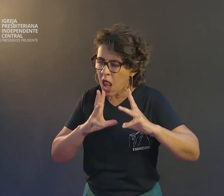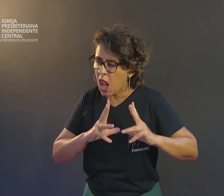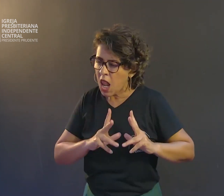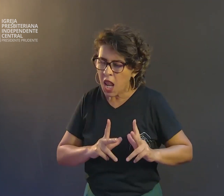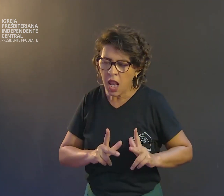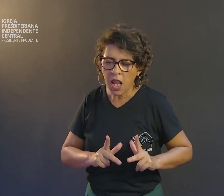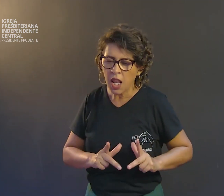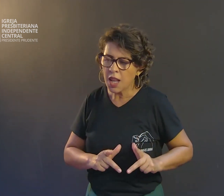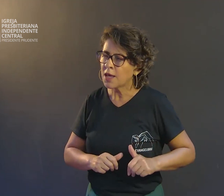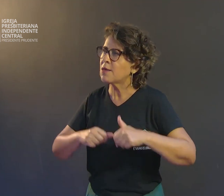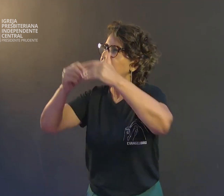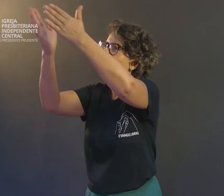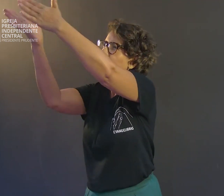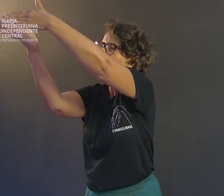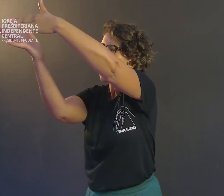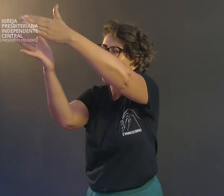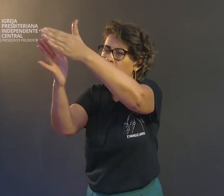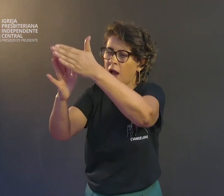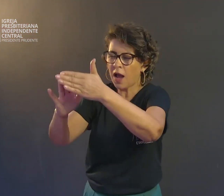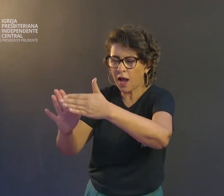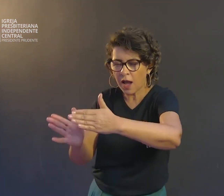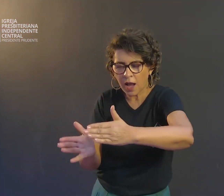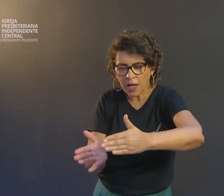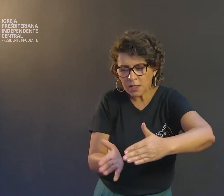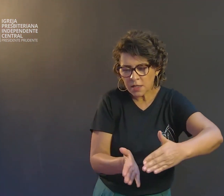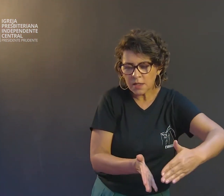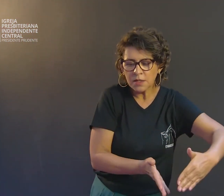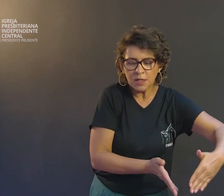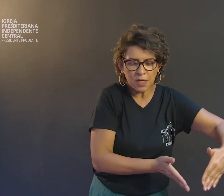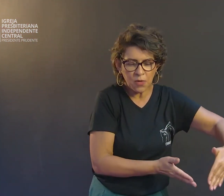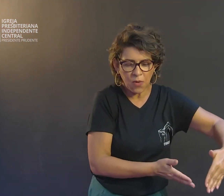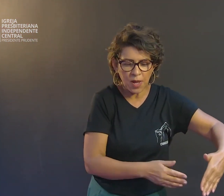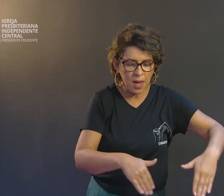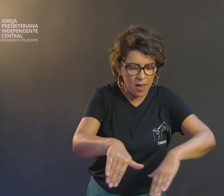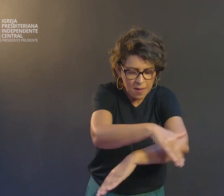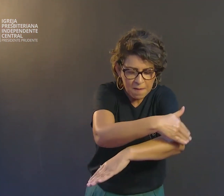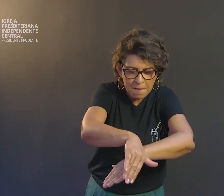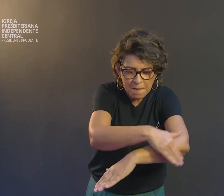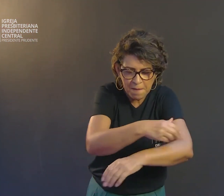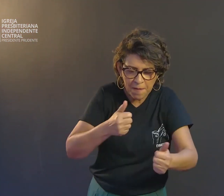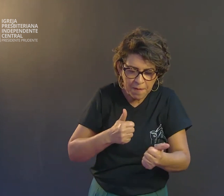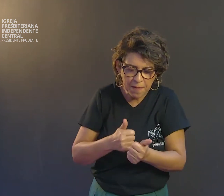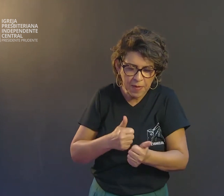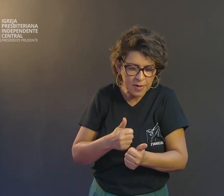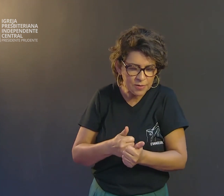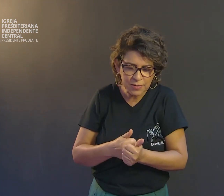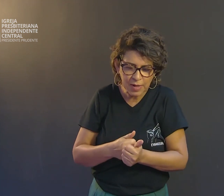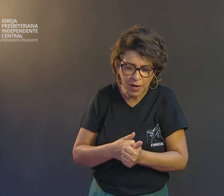Deus e do Cordeiro, no meio da rua principal da cidade. De cada lado do rio estava a árvore